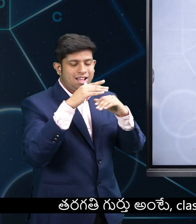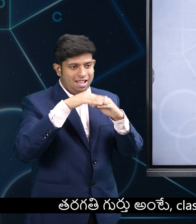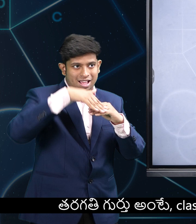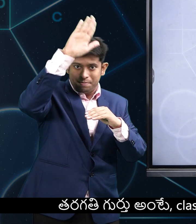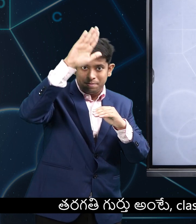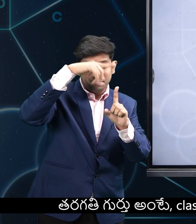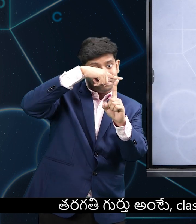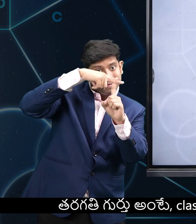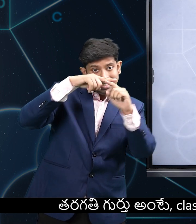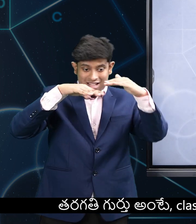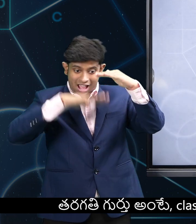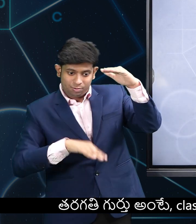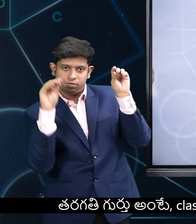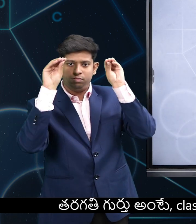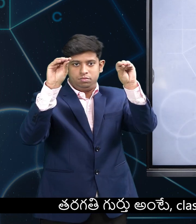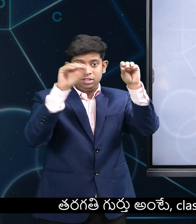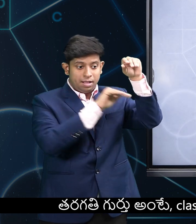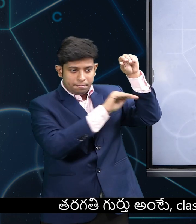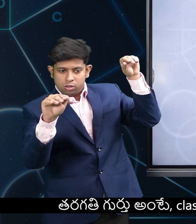తరగతి గుర్తు. అంటే క్లాస్ మార్క్